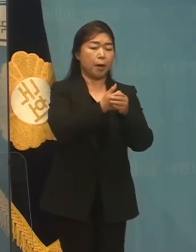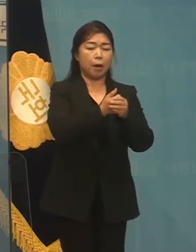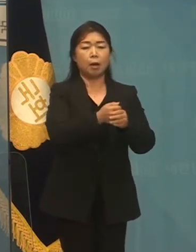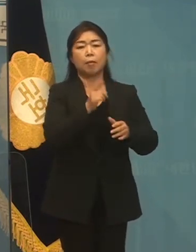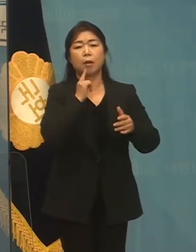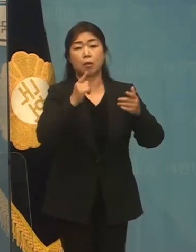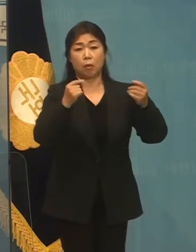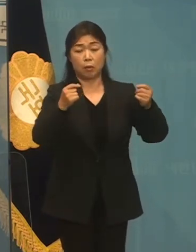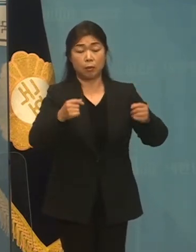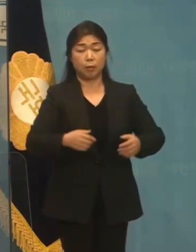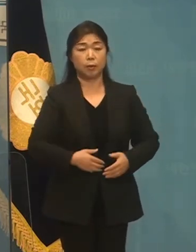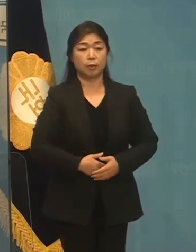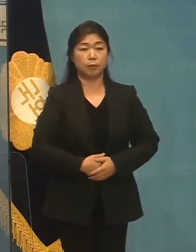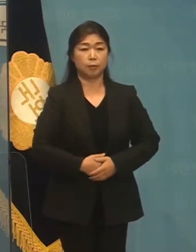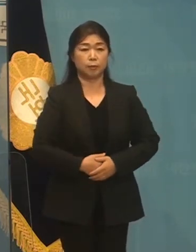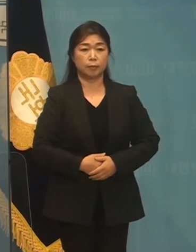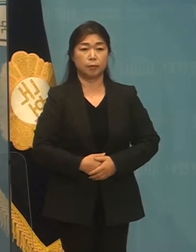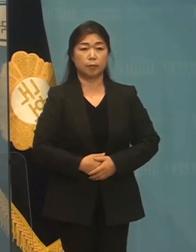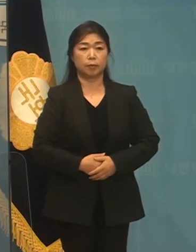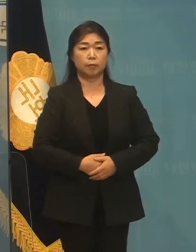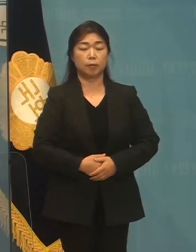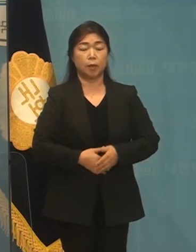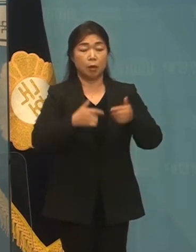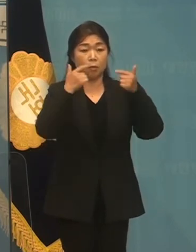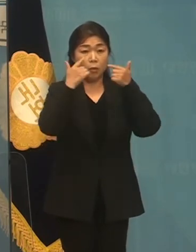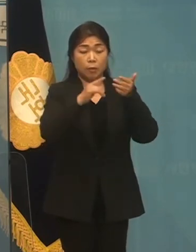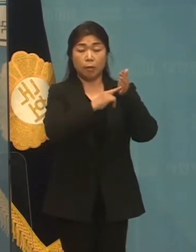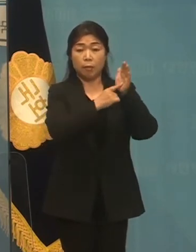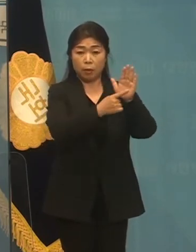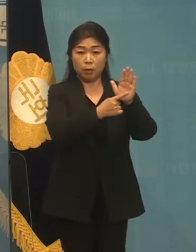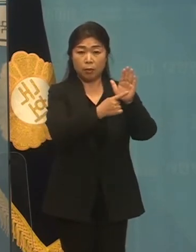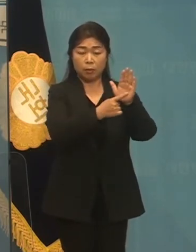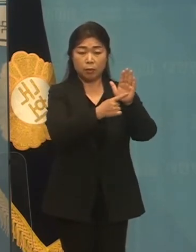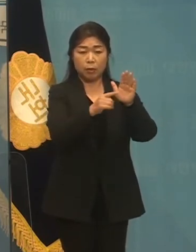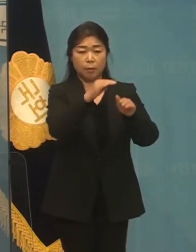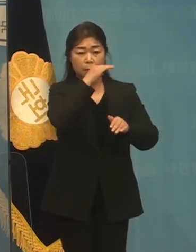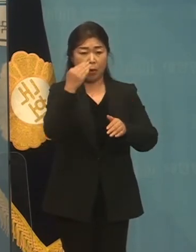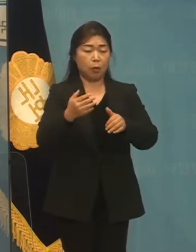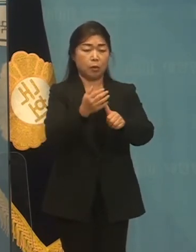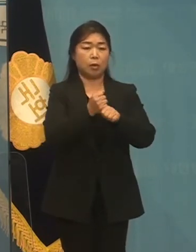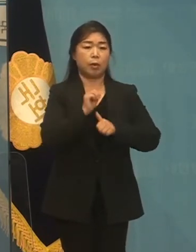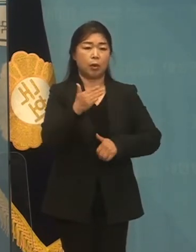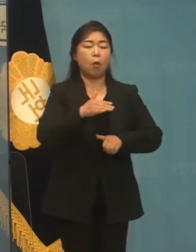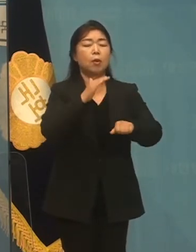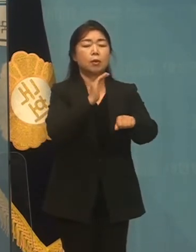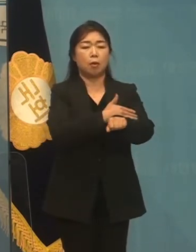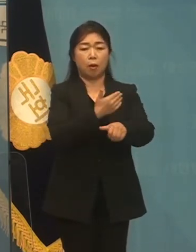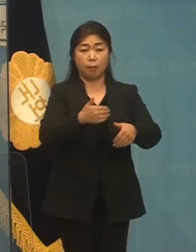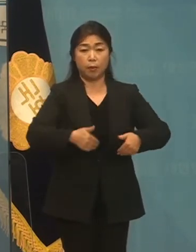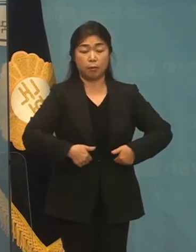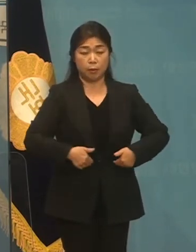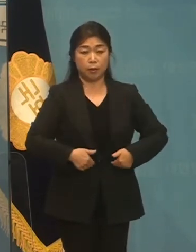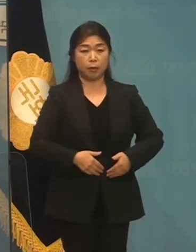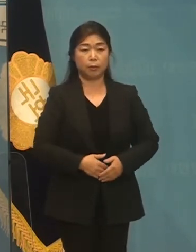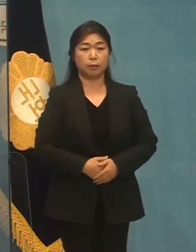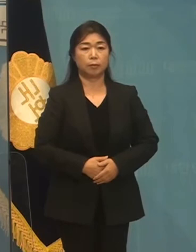것이나 마찬가지입니다. 분명하게 바로잡을 필요가 있으며 사과가 필요한